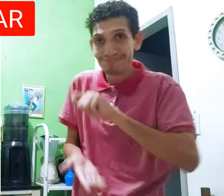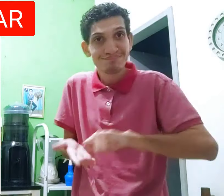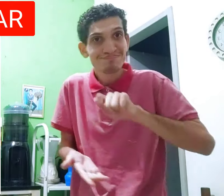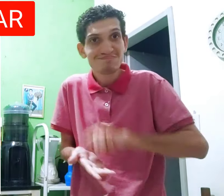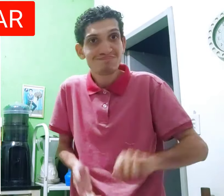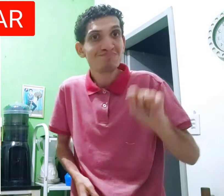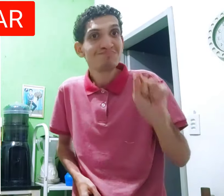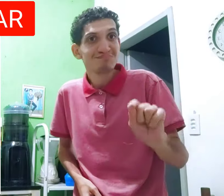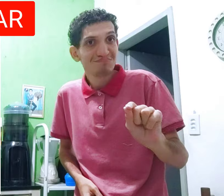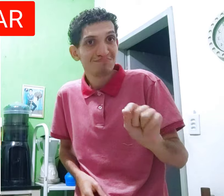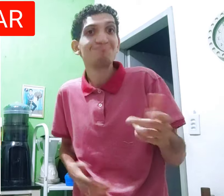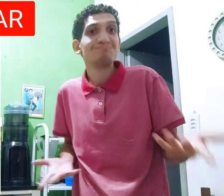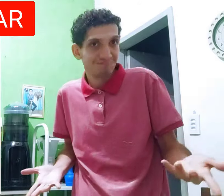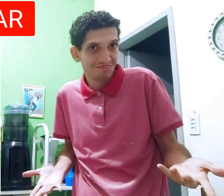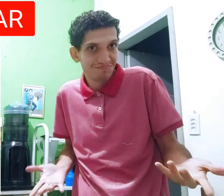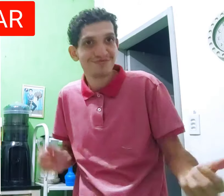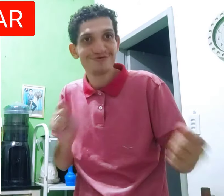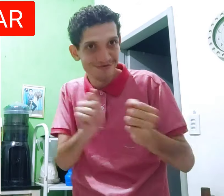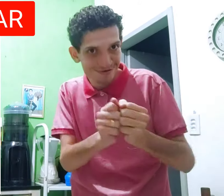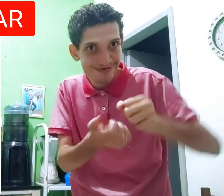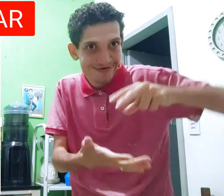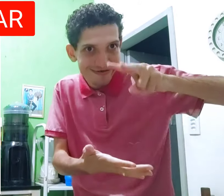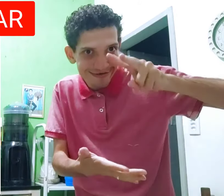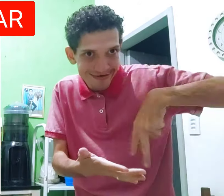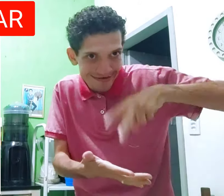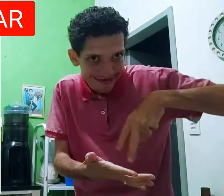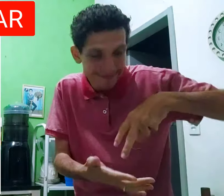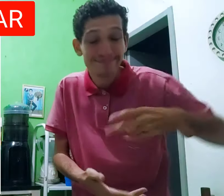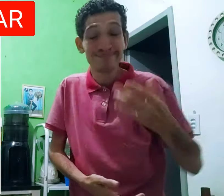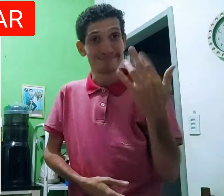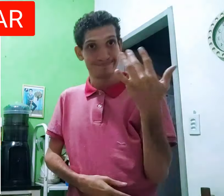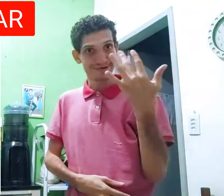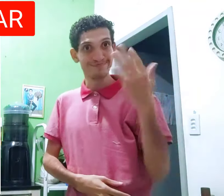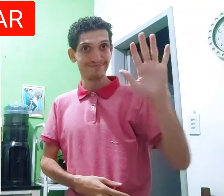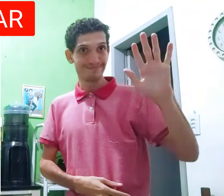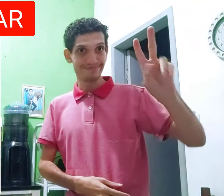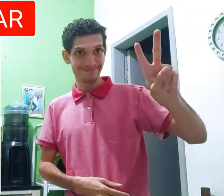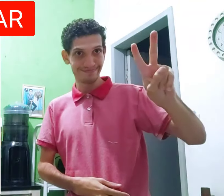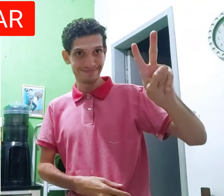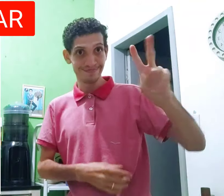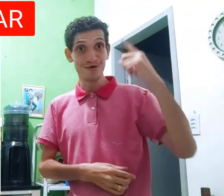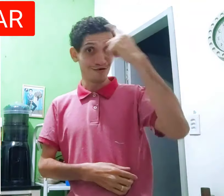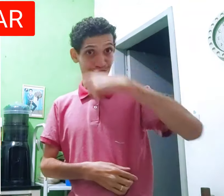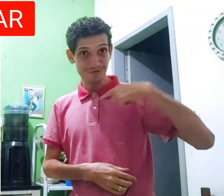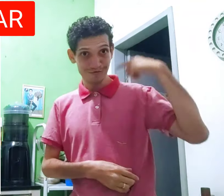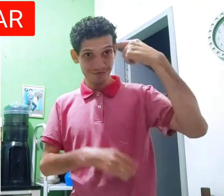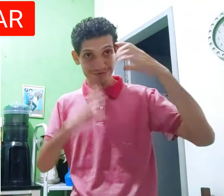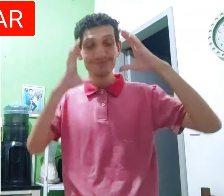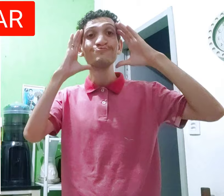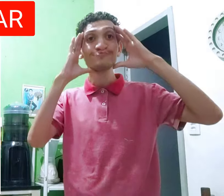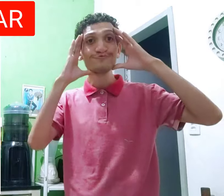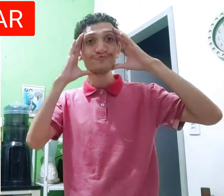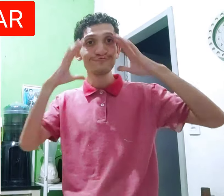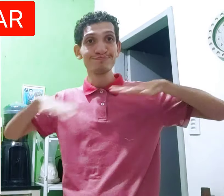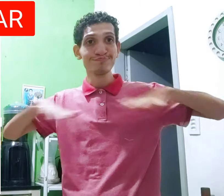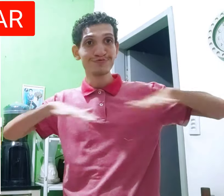escrita. Então, é escrito e junto leitura. A mão está assim, o rosto